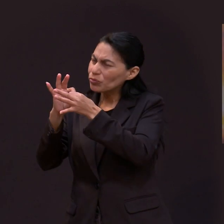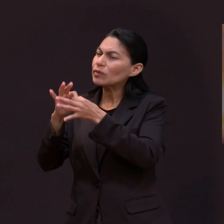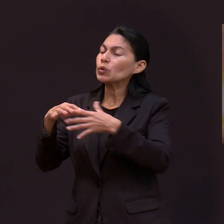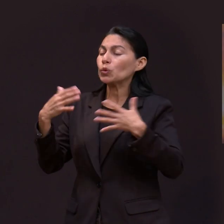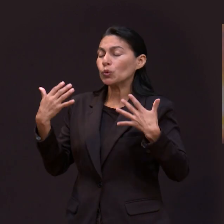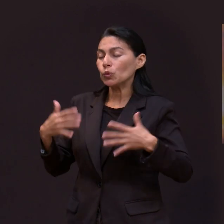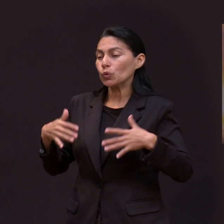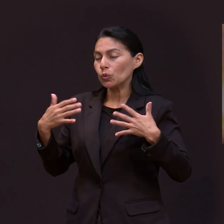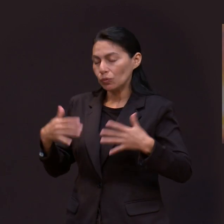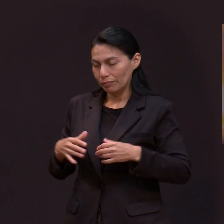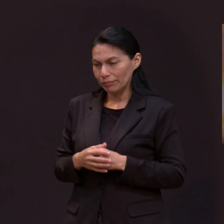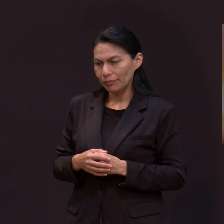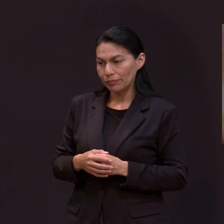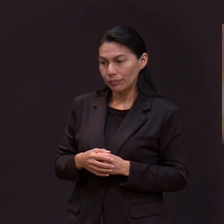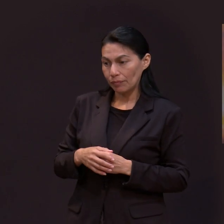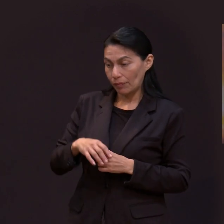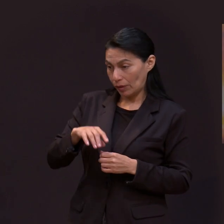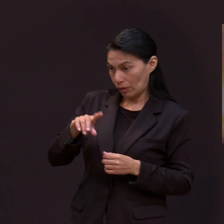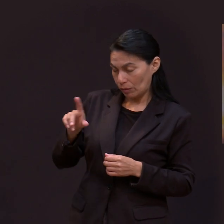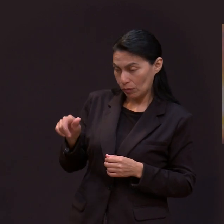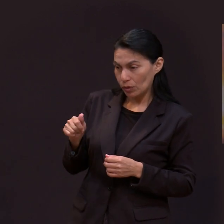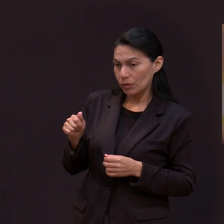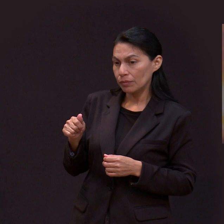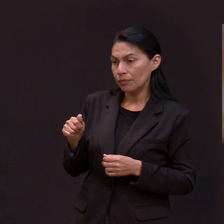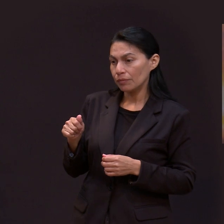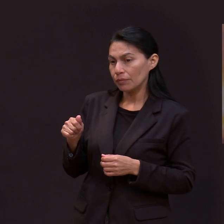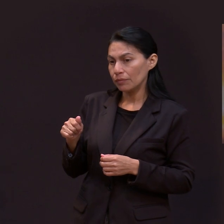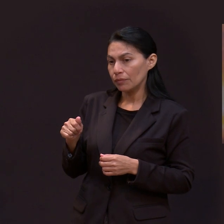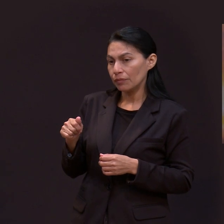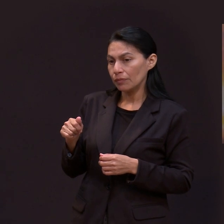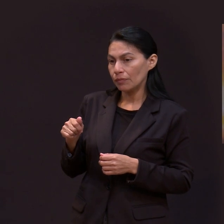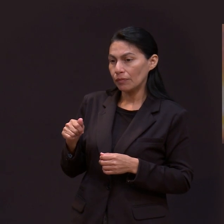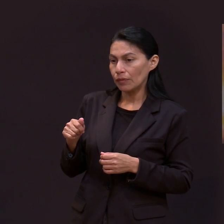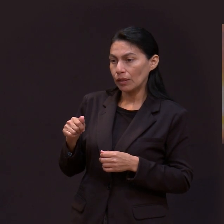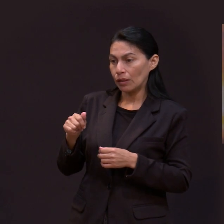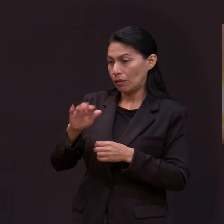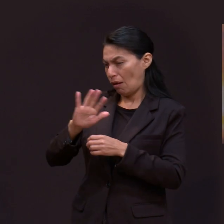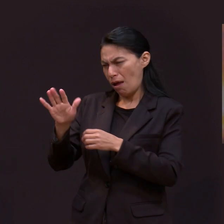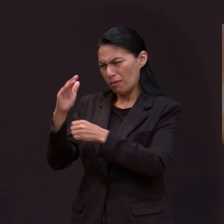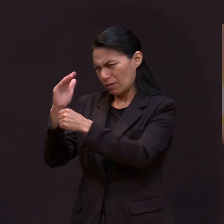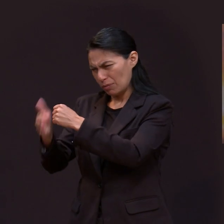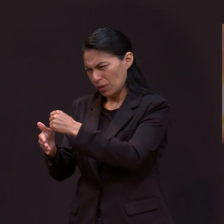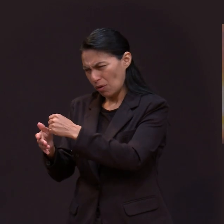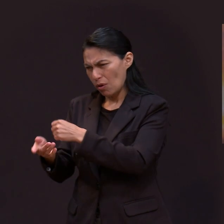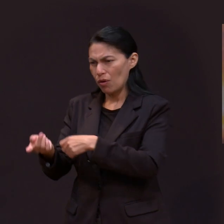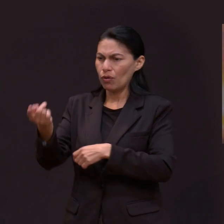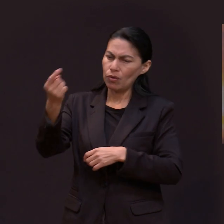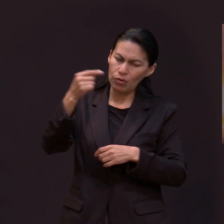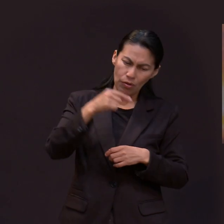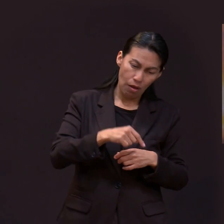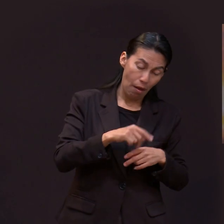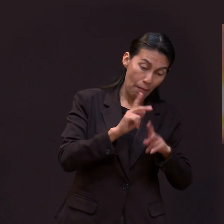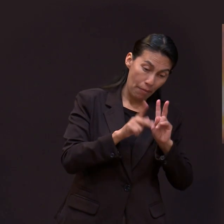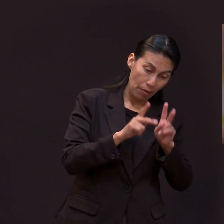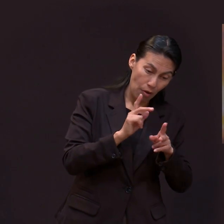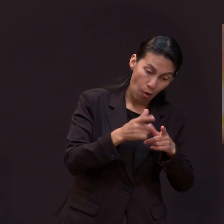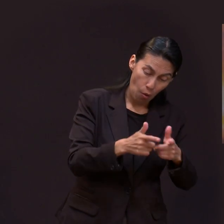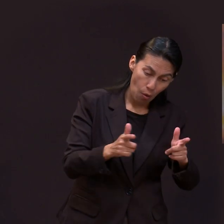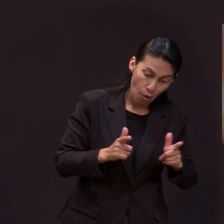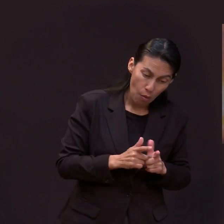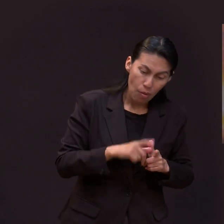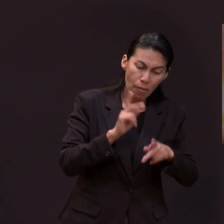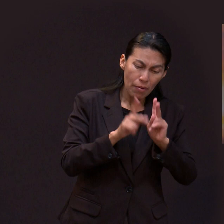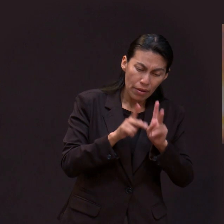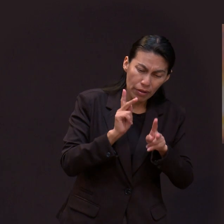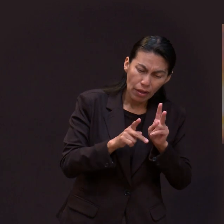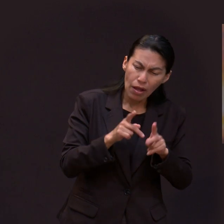luego hubo una retroalimentación y la hermana nos hizo una promesa nos